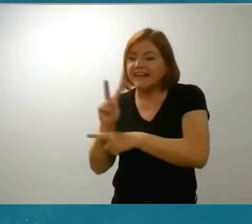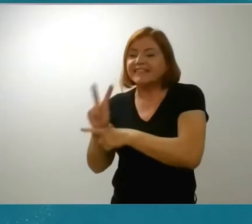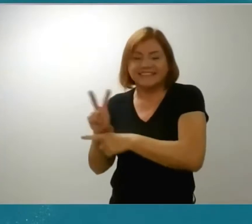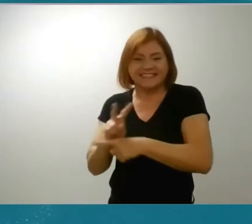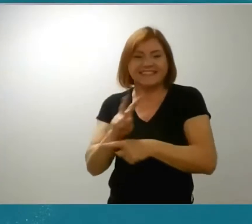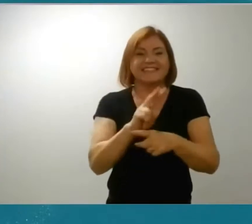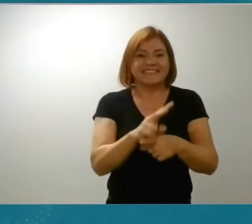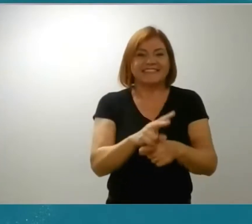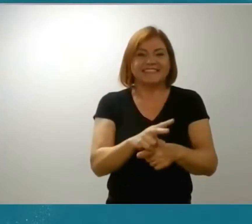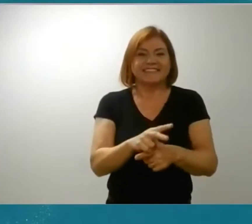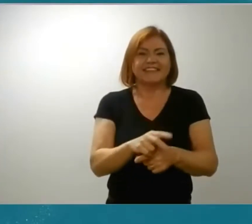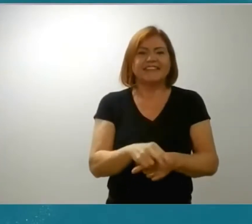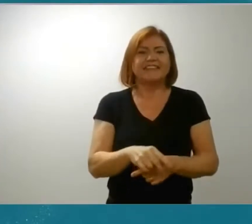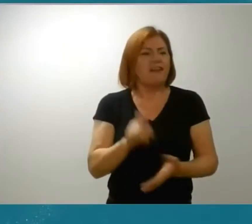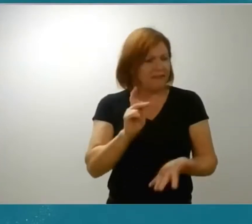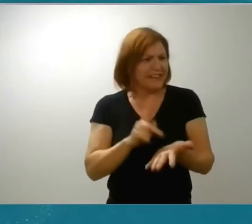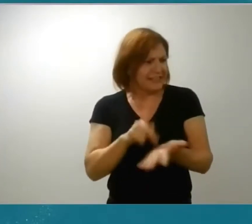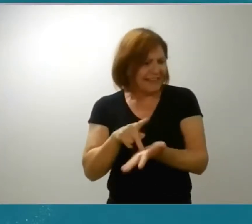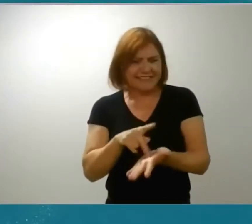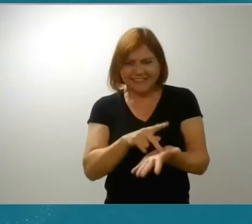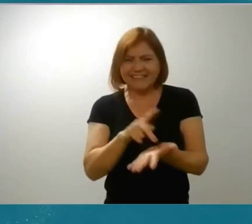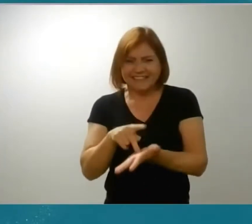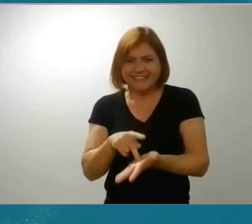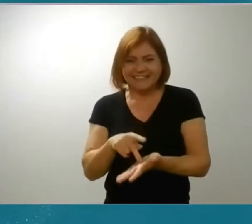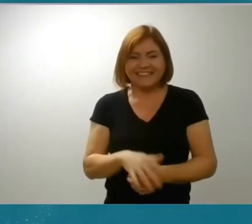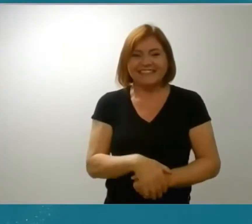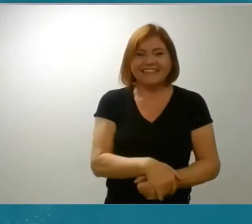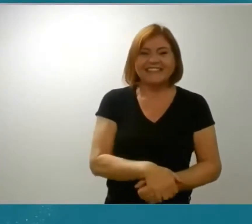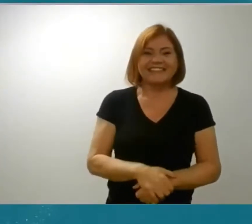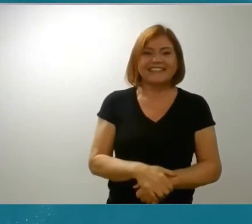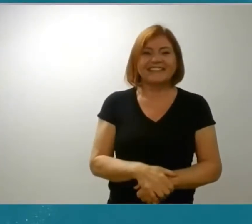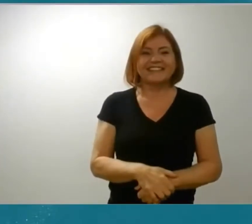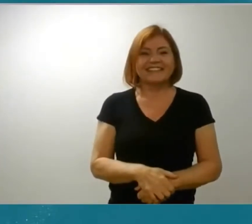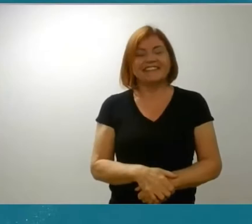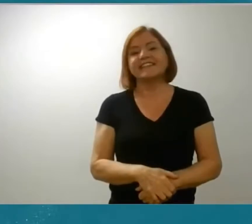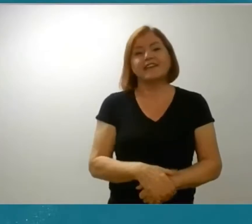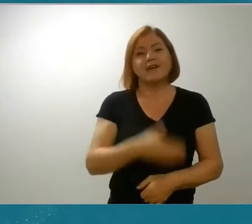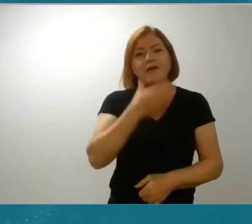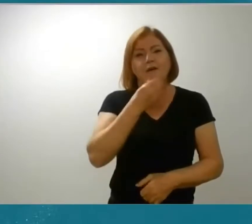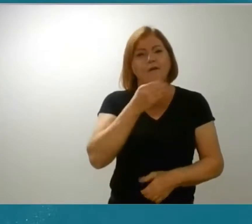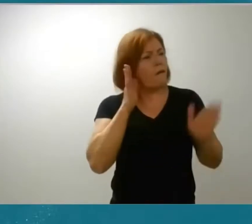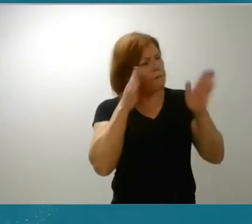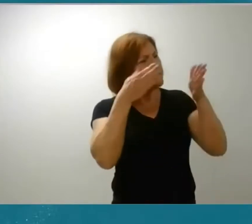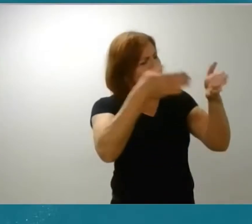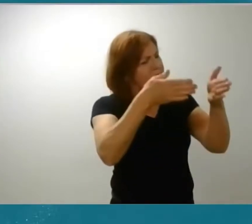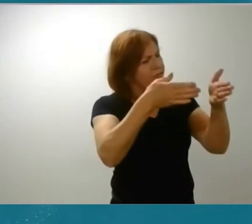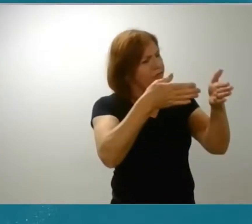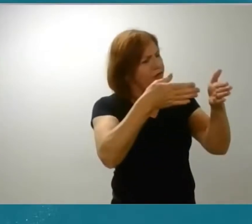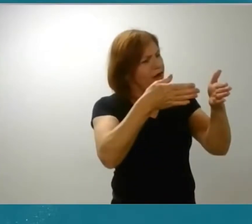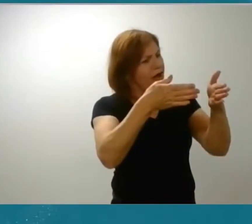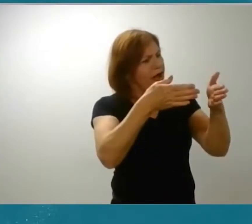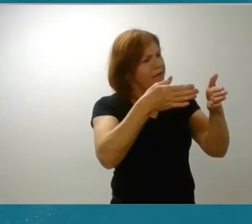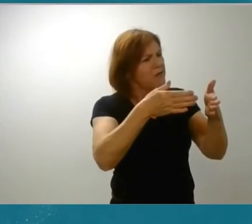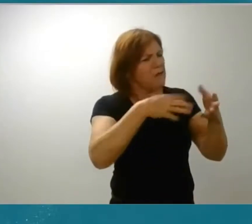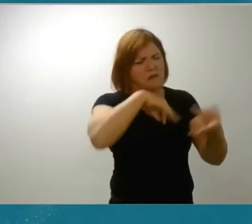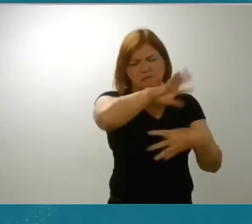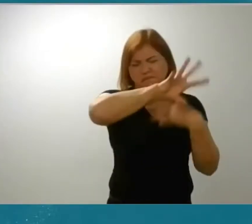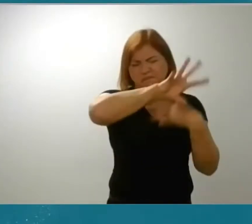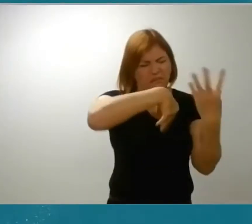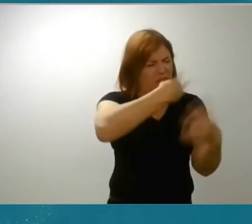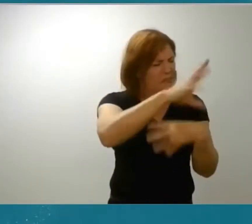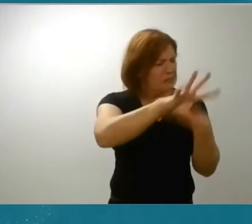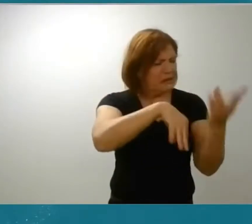É. O homem, ele é focado, ele é objetivo, mas ele é bagunçado em muitas coisas, não é